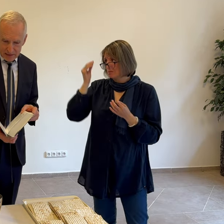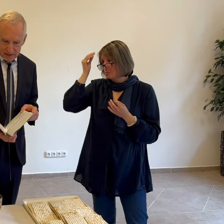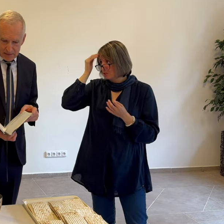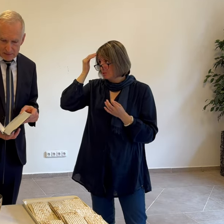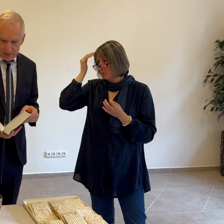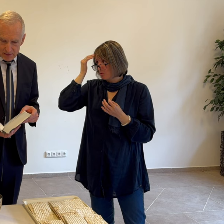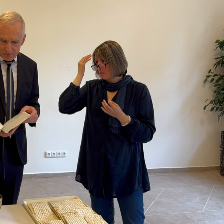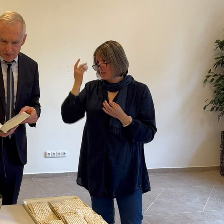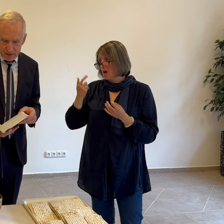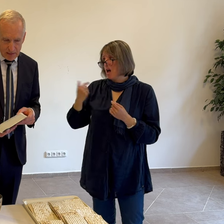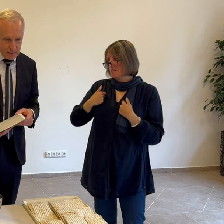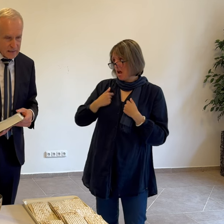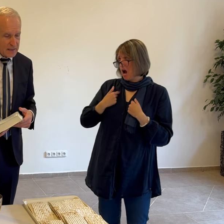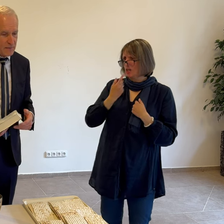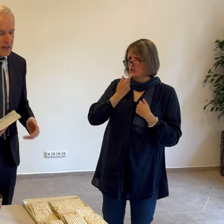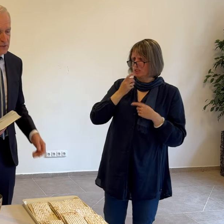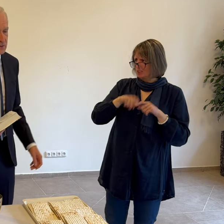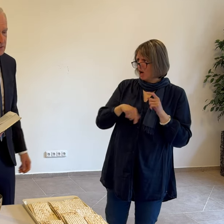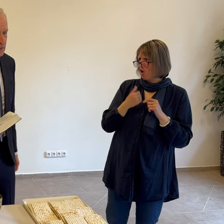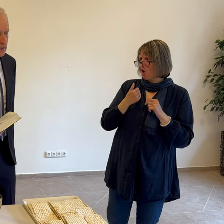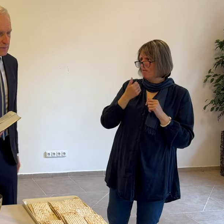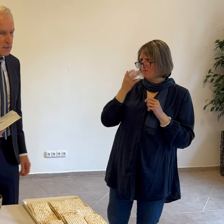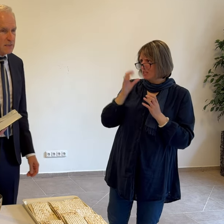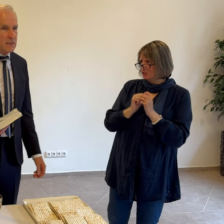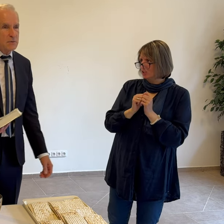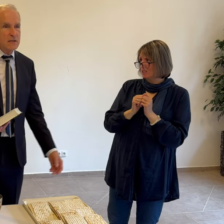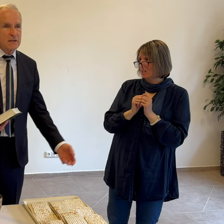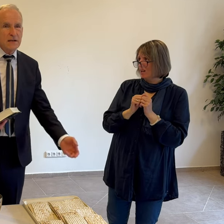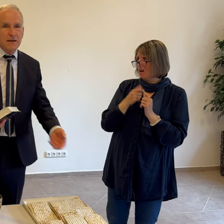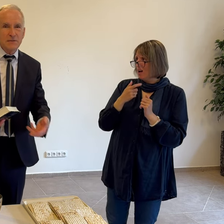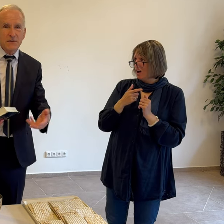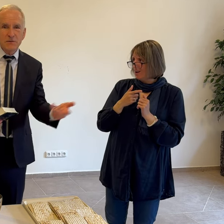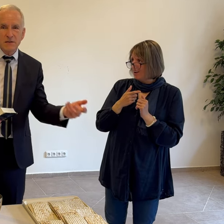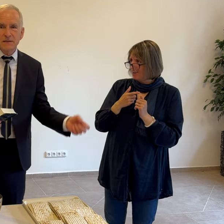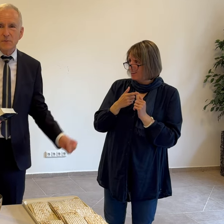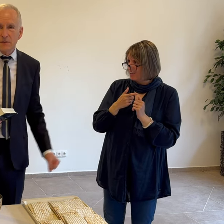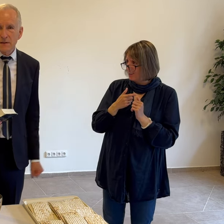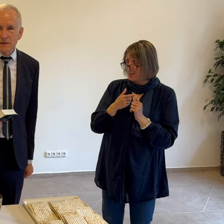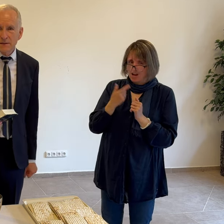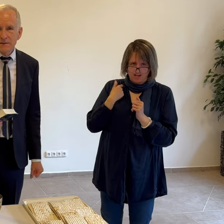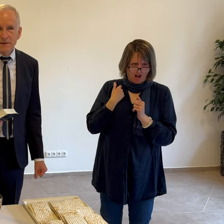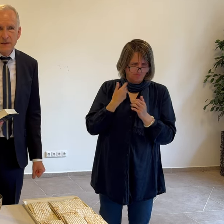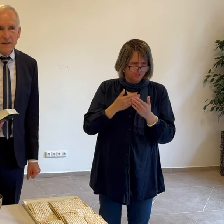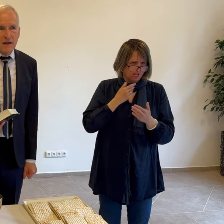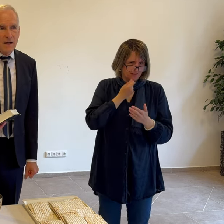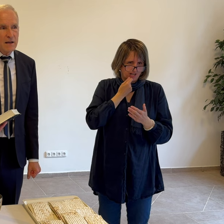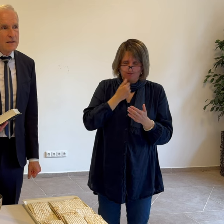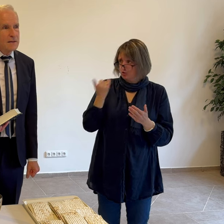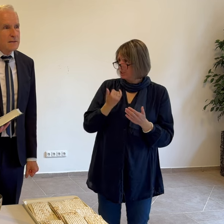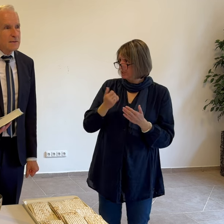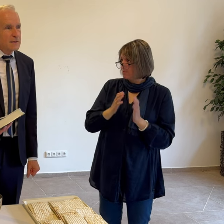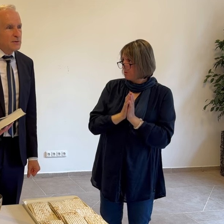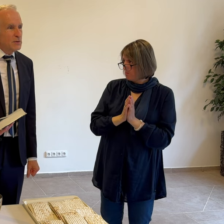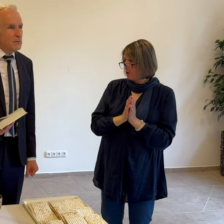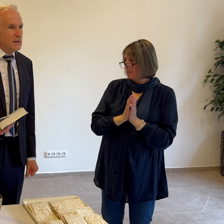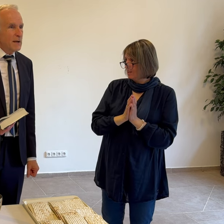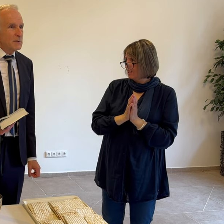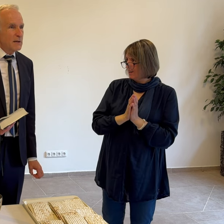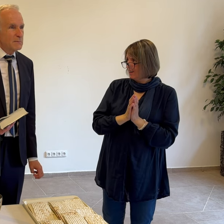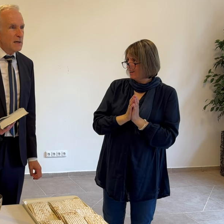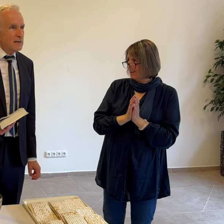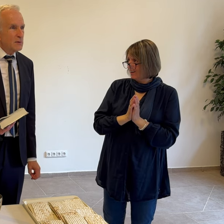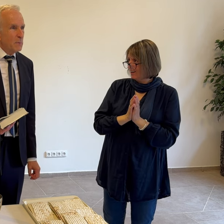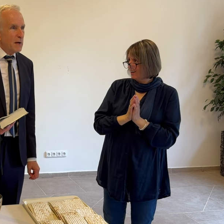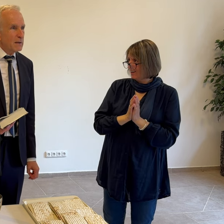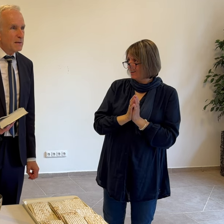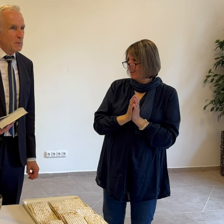jsem se stal křesťanem Tak jsem si říkal To je tak zvláštní vždycky před jídlem se všichni modlí ale když jdou někam